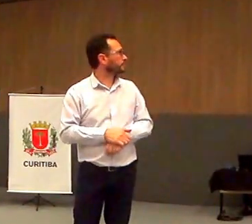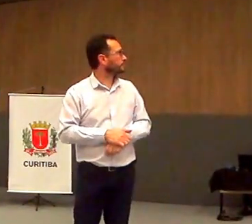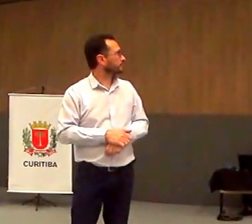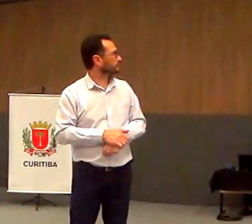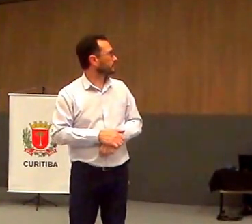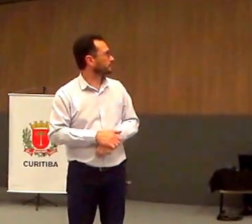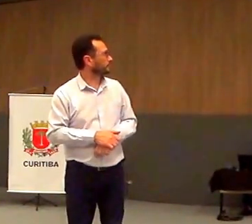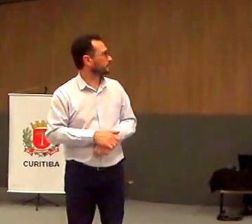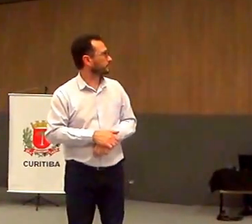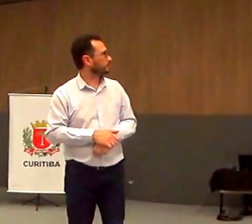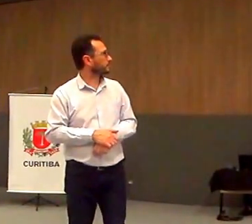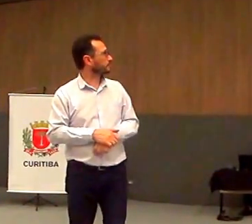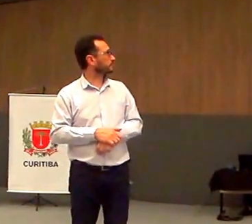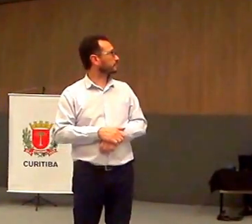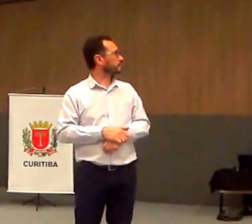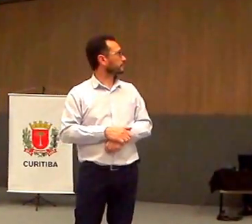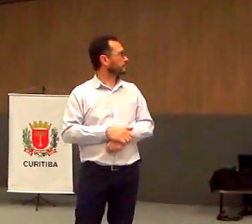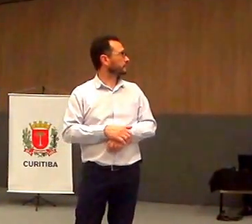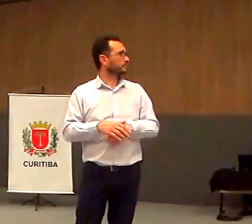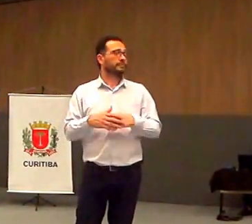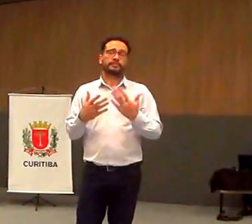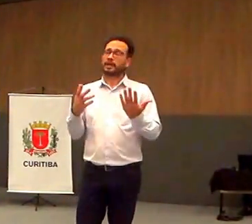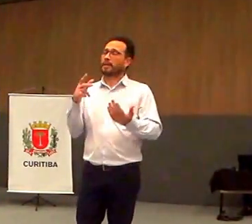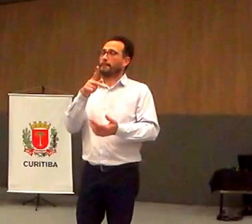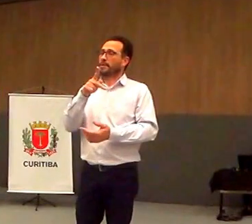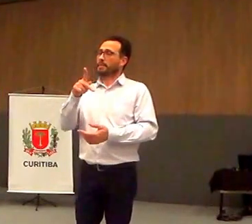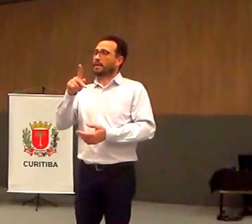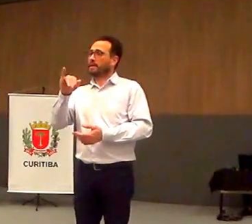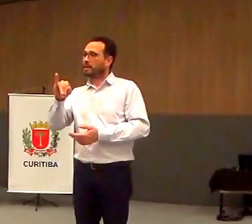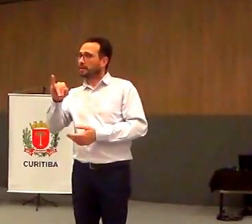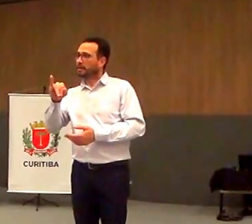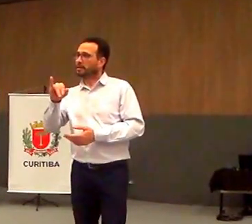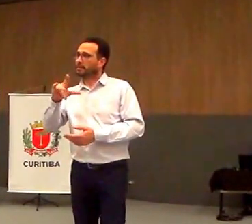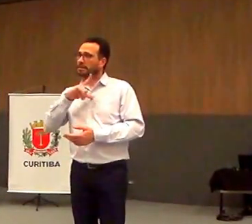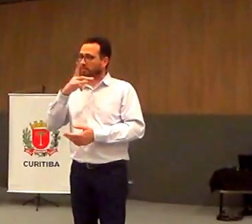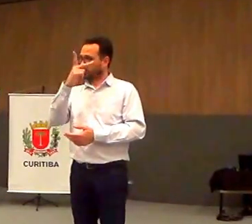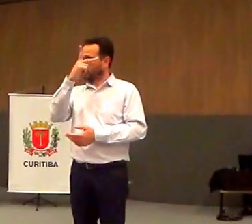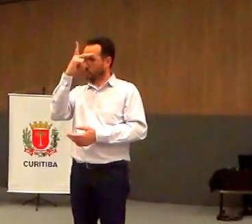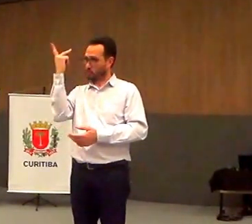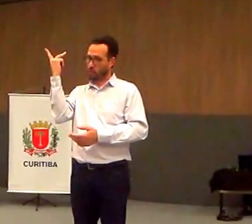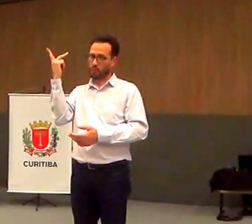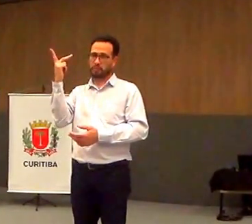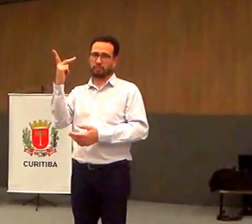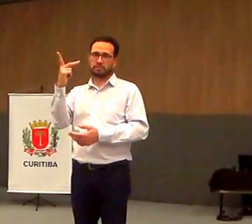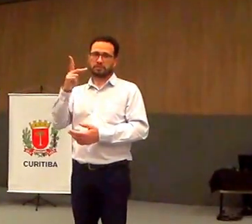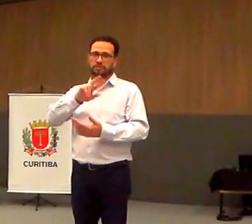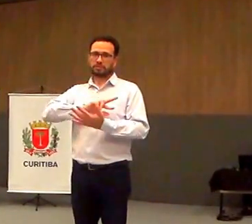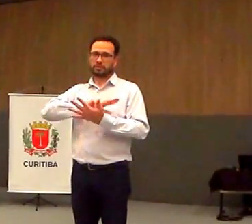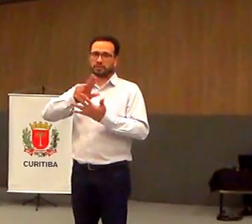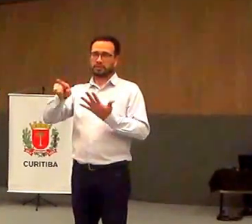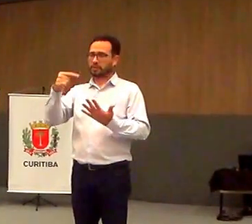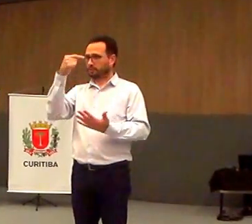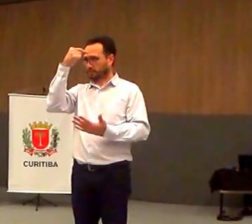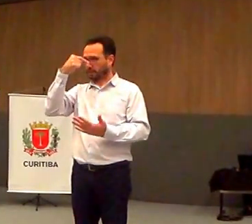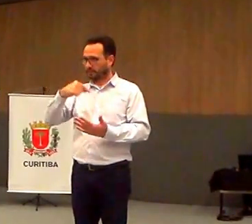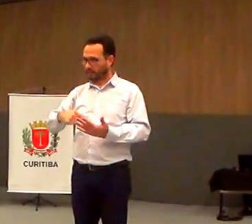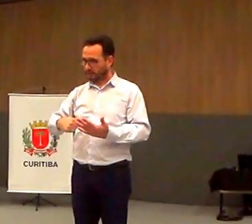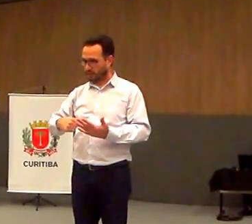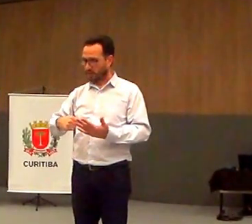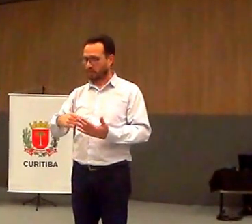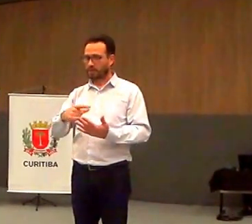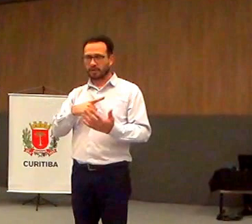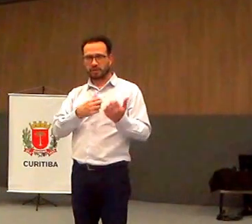comentava sobre o voluntariado, então a PPI, ela congrega pessoas de vários perfis, né? Nós temos jovens,